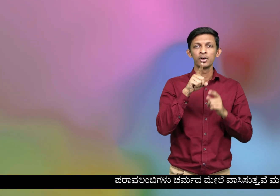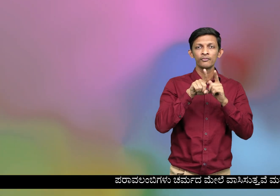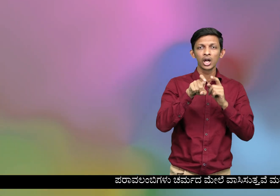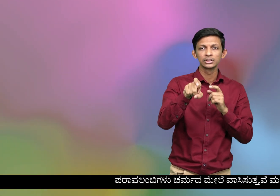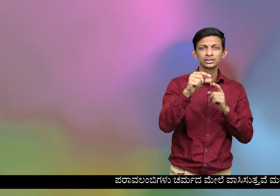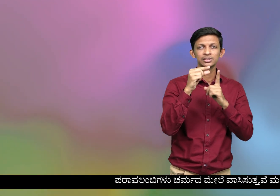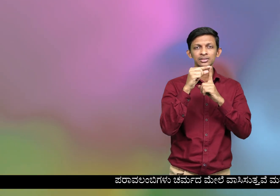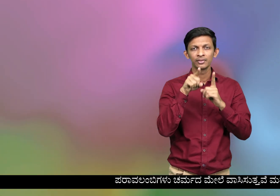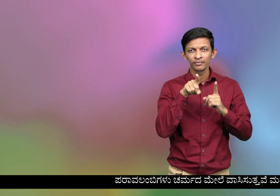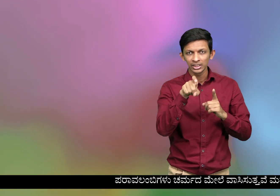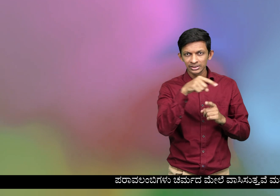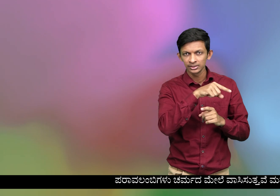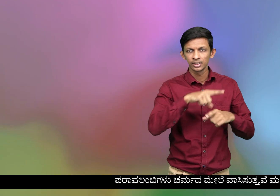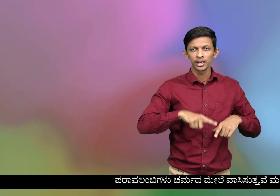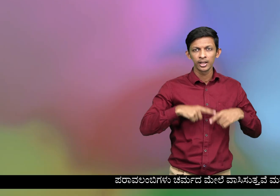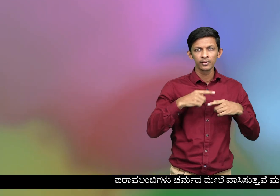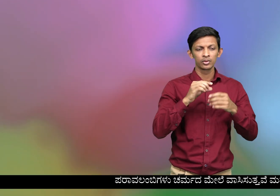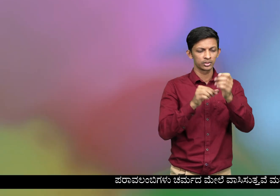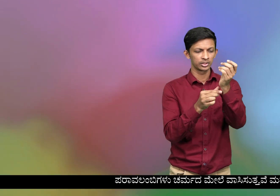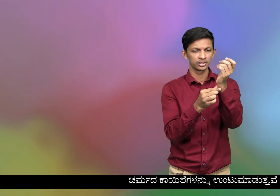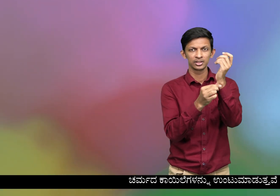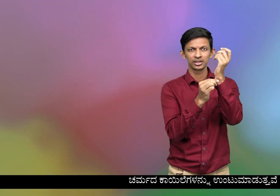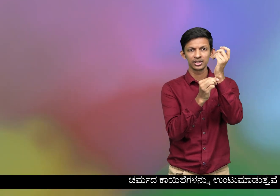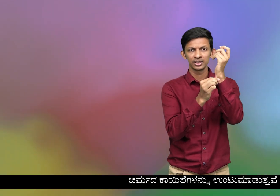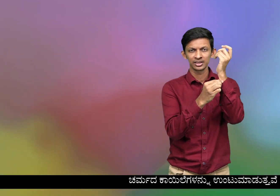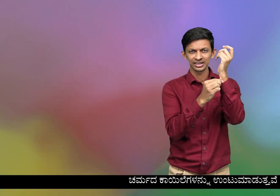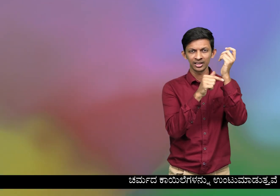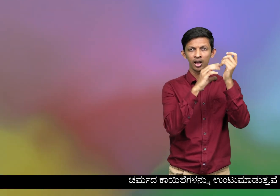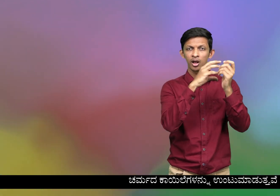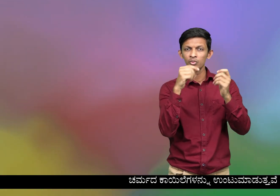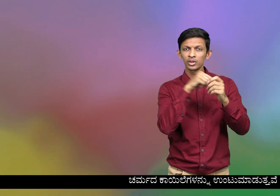ಪರಾವಲಂಬಿಗಳು ಚರ್ಮದ ಮೇಲೆ ವಾಸಿಸುತ್ತವೆ ಮತ್ತು ಚರ್ಮದ ಕಾಯಿಲೆಗಳನ್ನು ಉಂಟುಮಾಡುತ್ತವೆ.